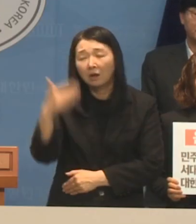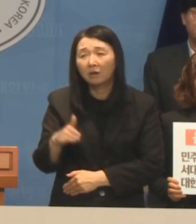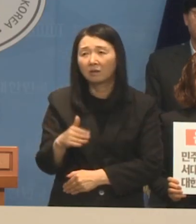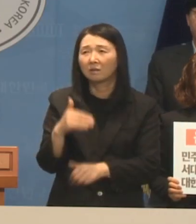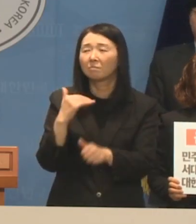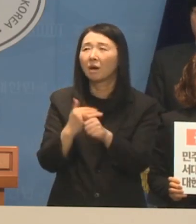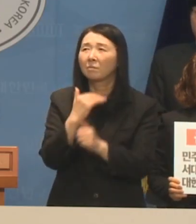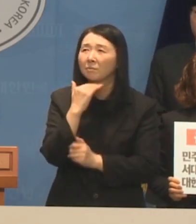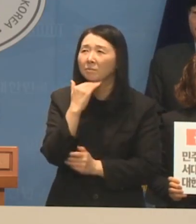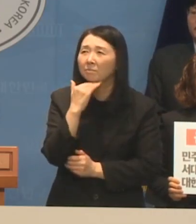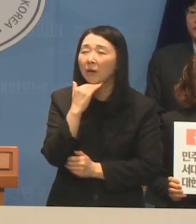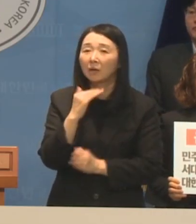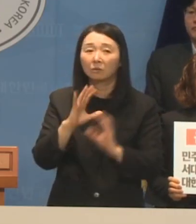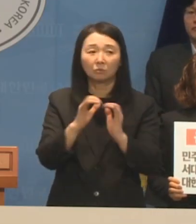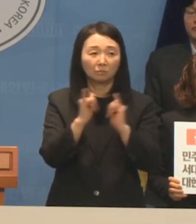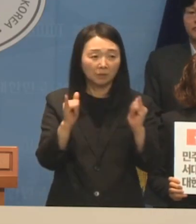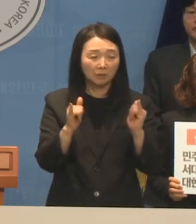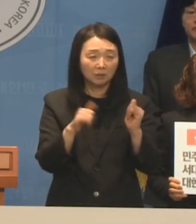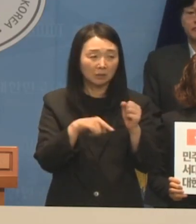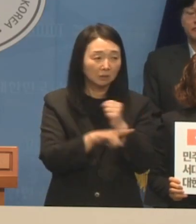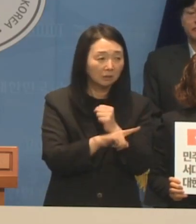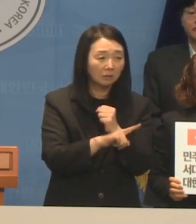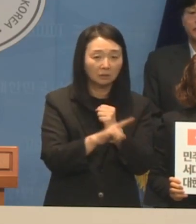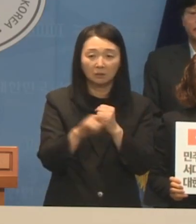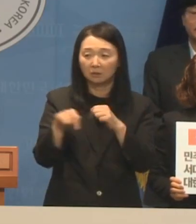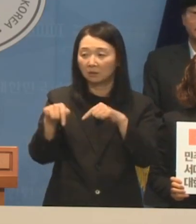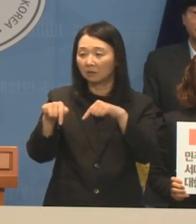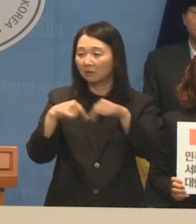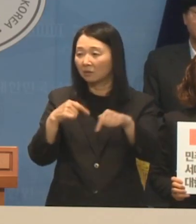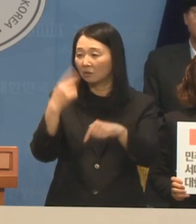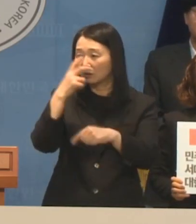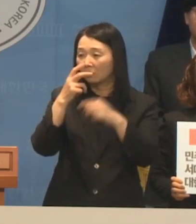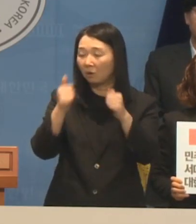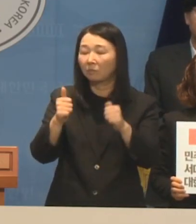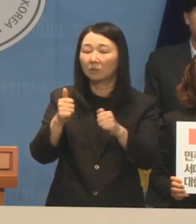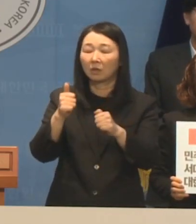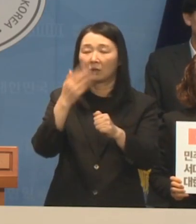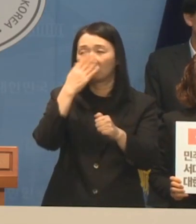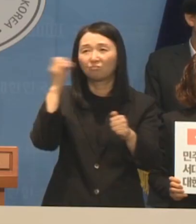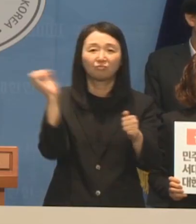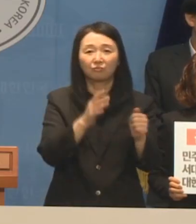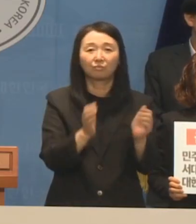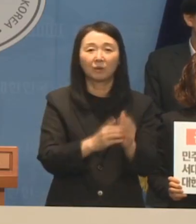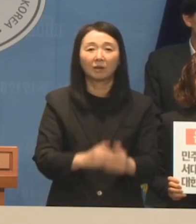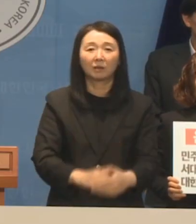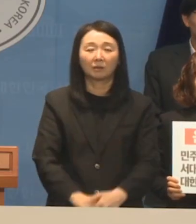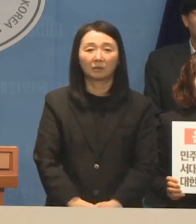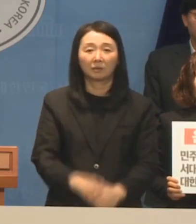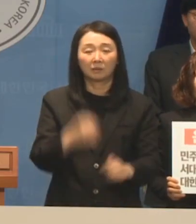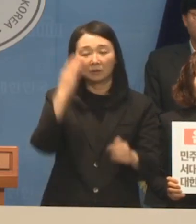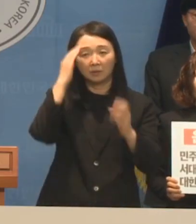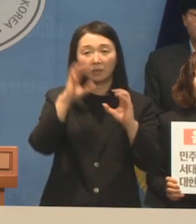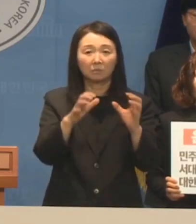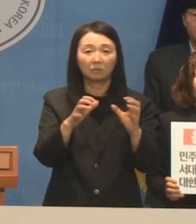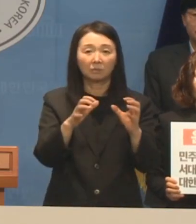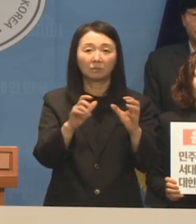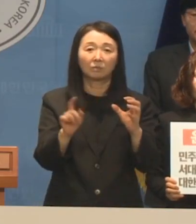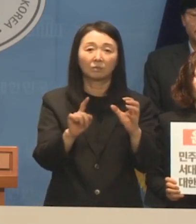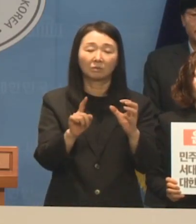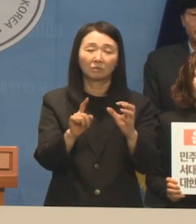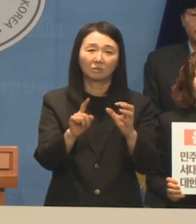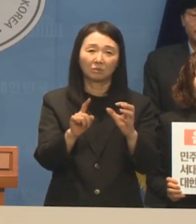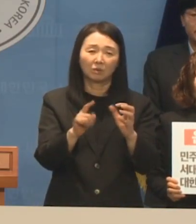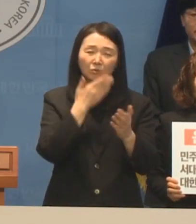간절히 기다리던 국민의 뜻을 정치 검찰은 무참히 짓밟고 말았습니다. 대한민국의